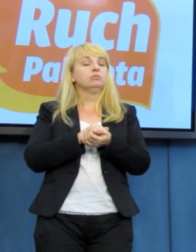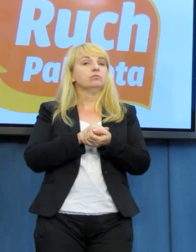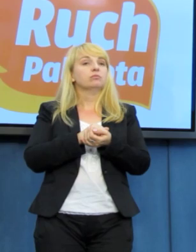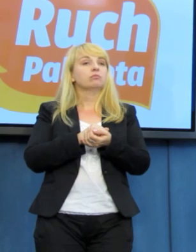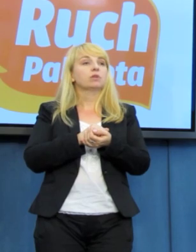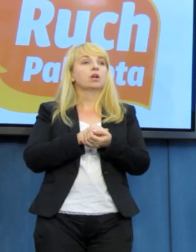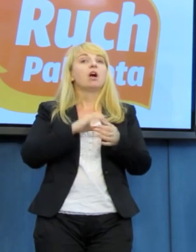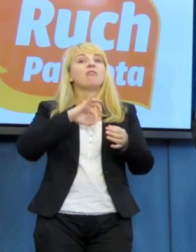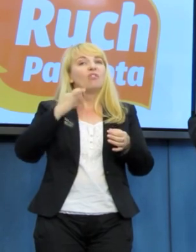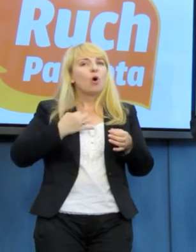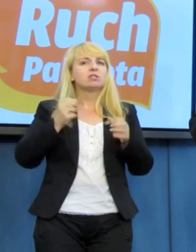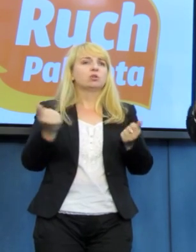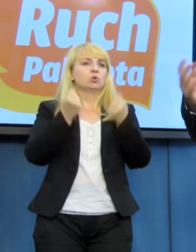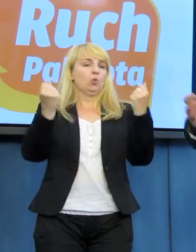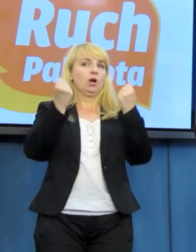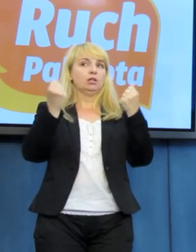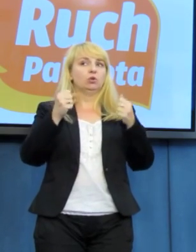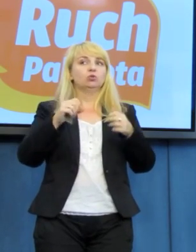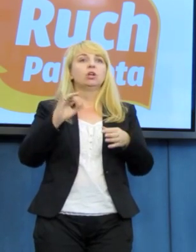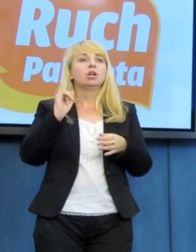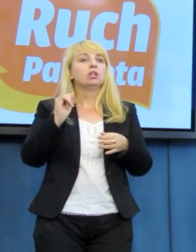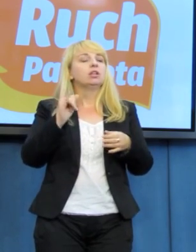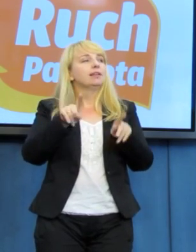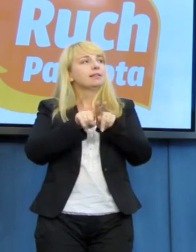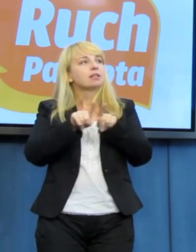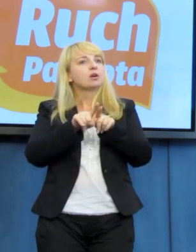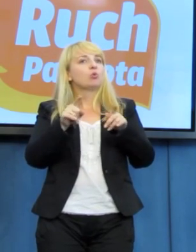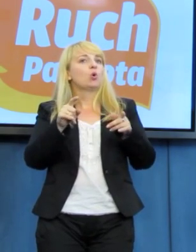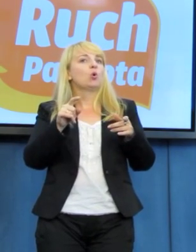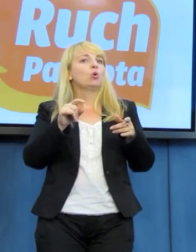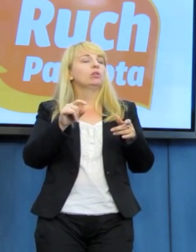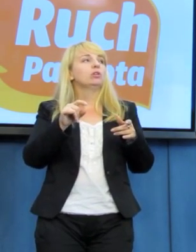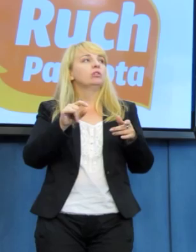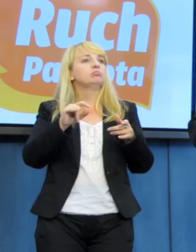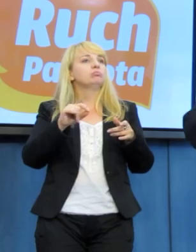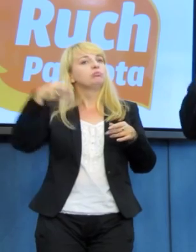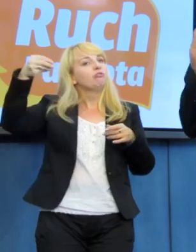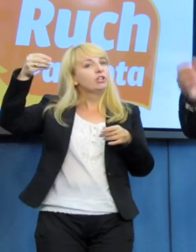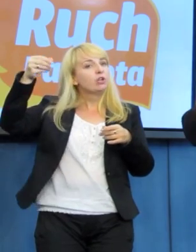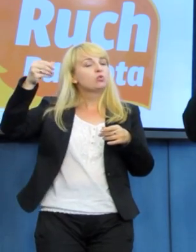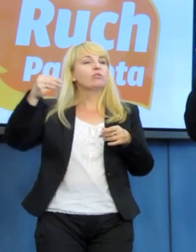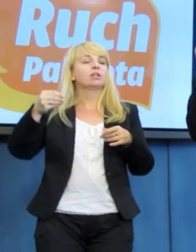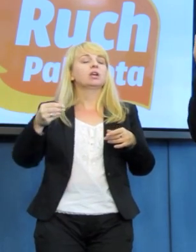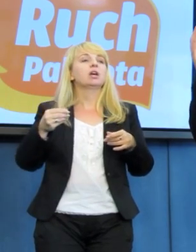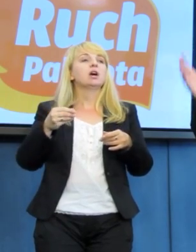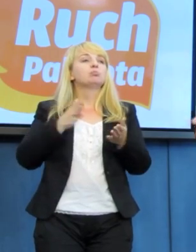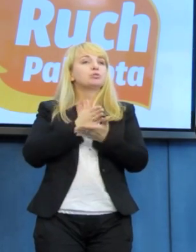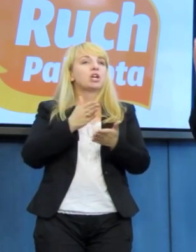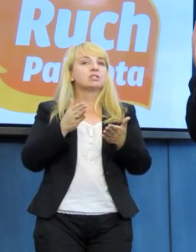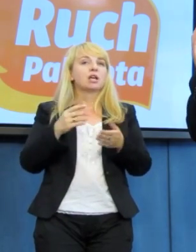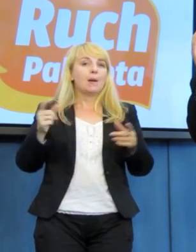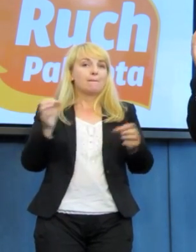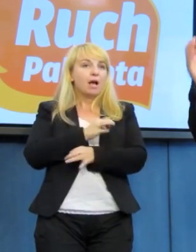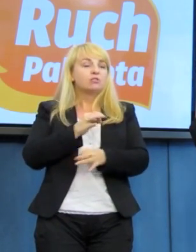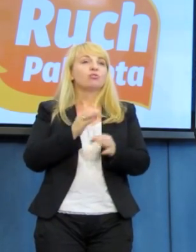funkcjonowania prowadzonych przez Kościół z tytułu pokrycia finansowania przez Kościół, przez państwo kościelnych